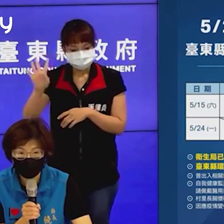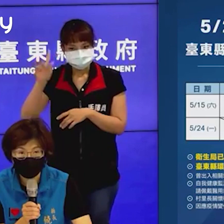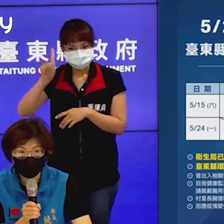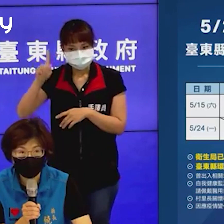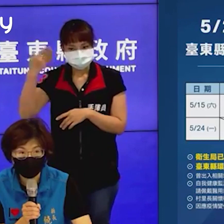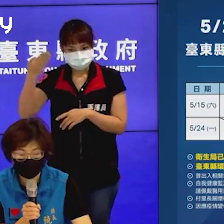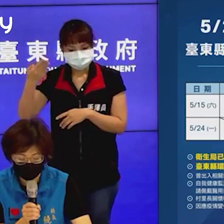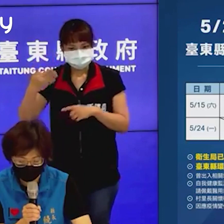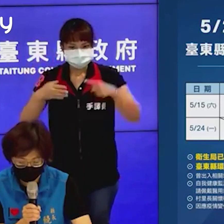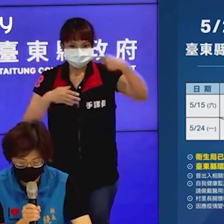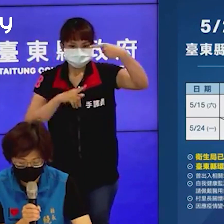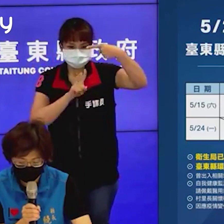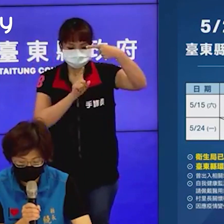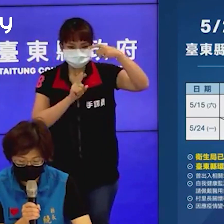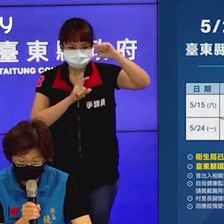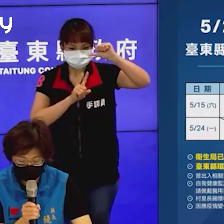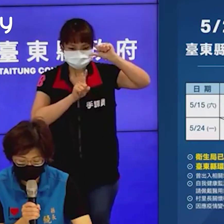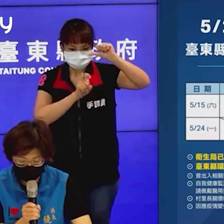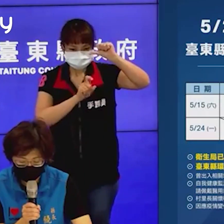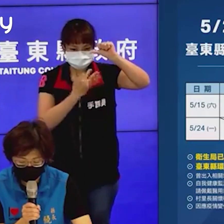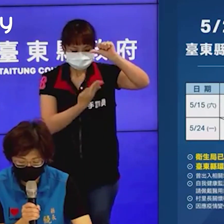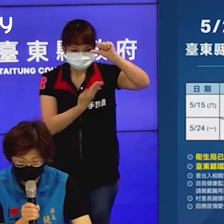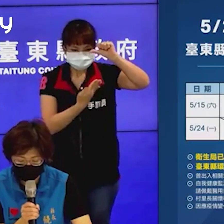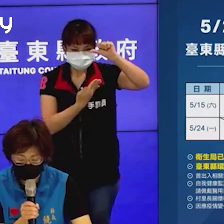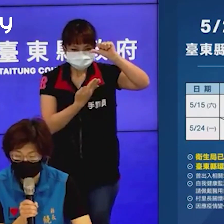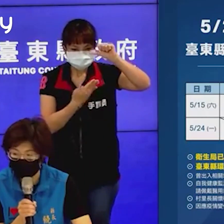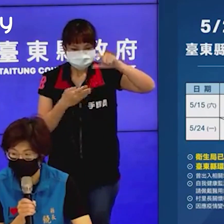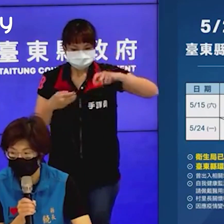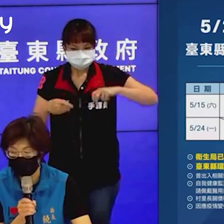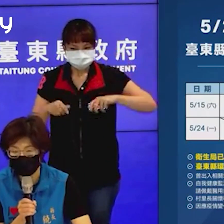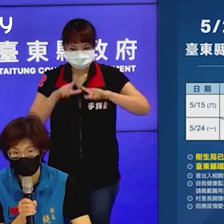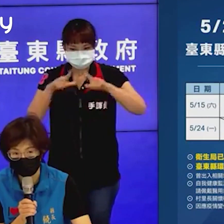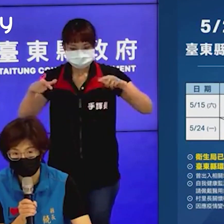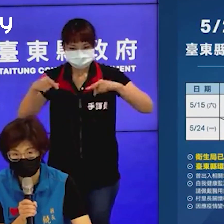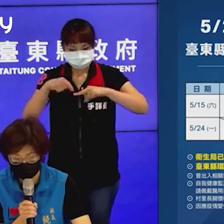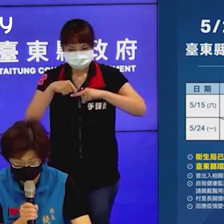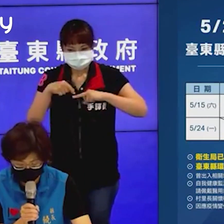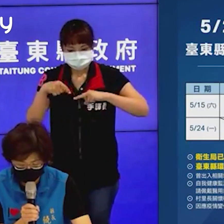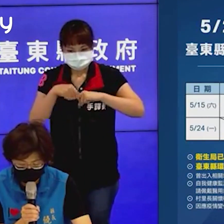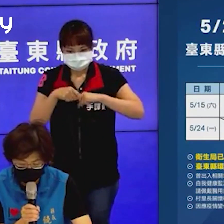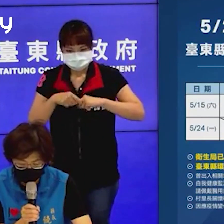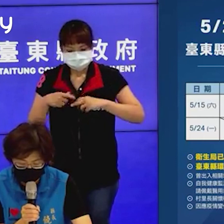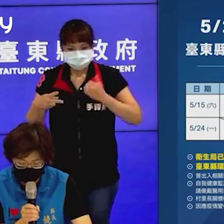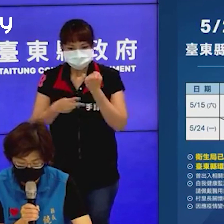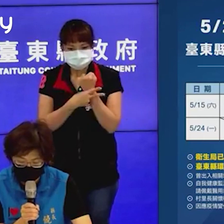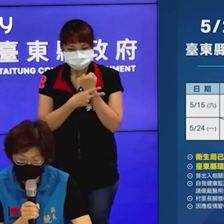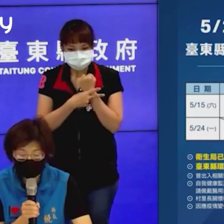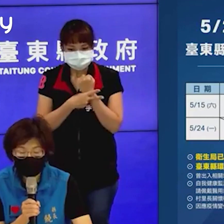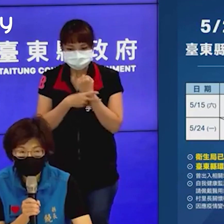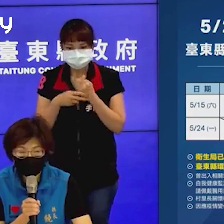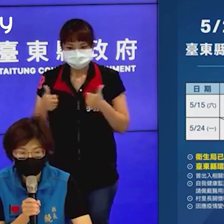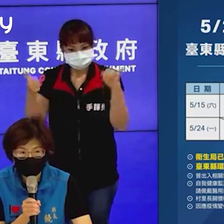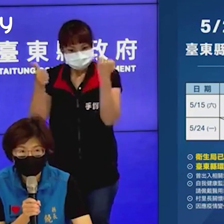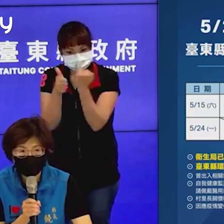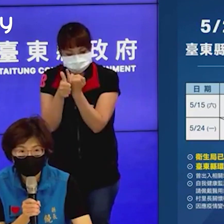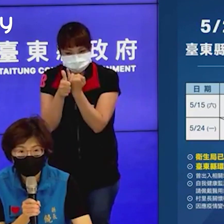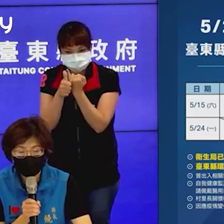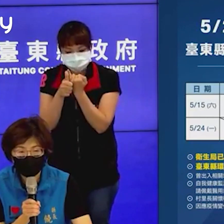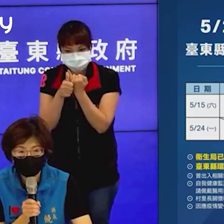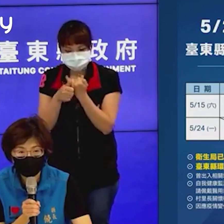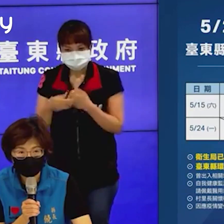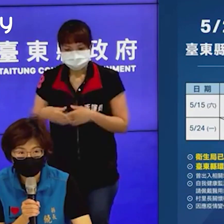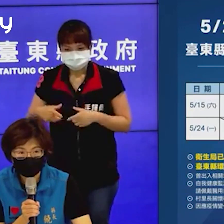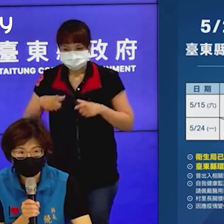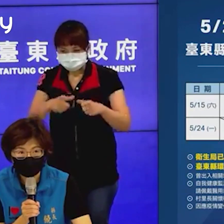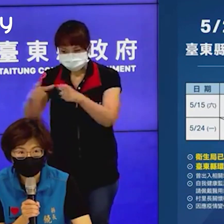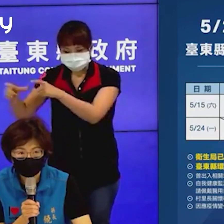加5月15号在太麻里林家小馆的喜宴，目前列